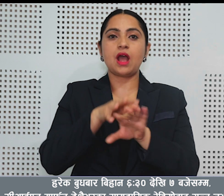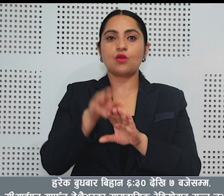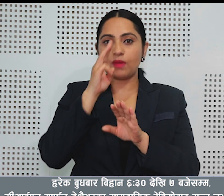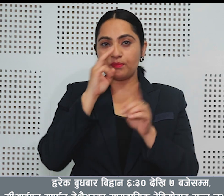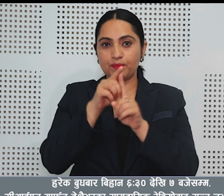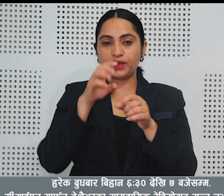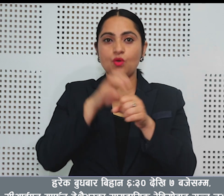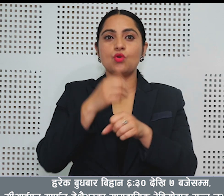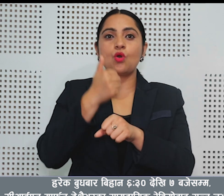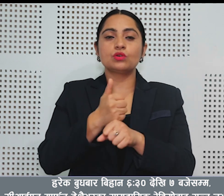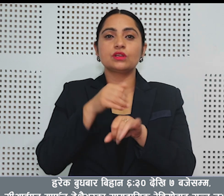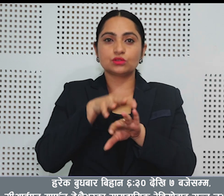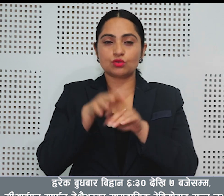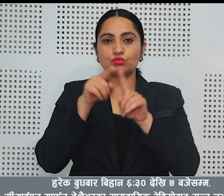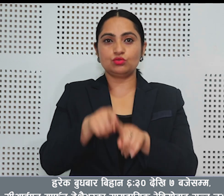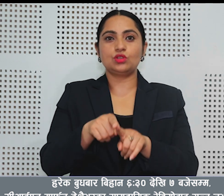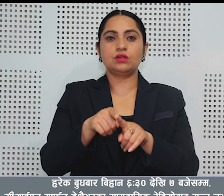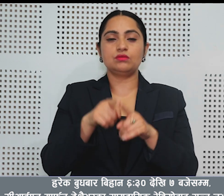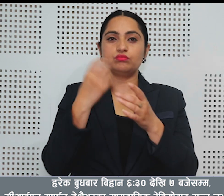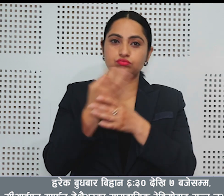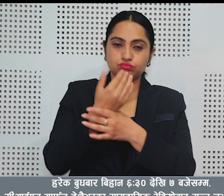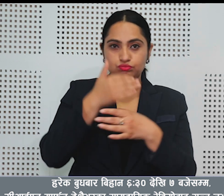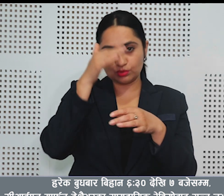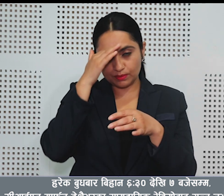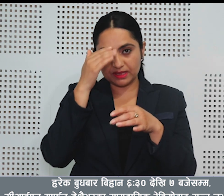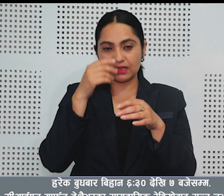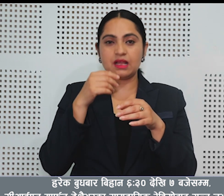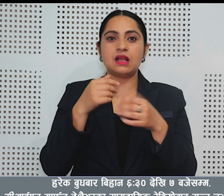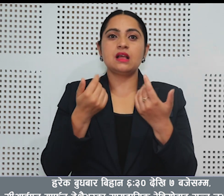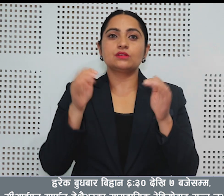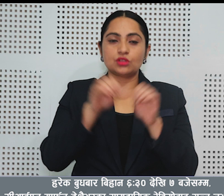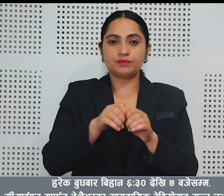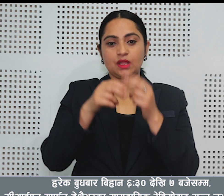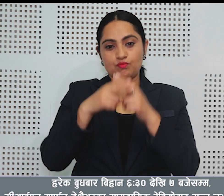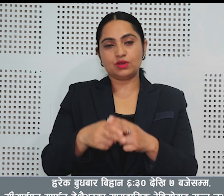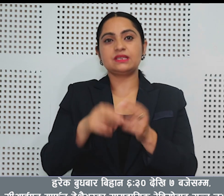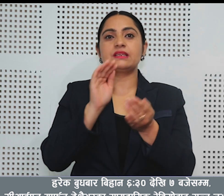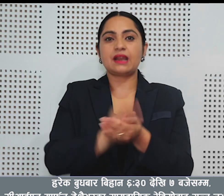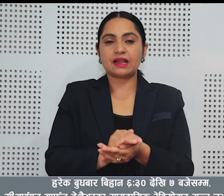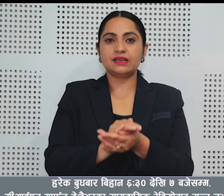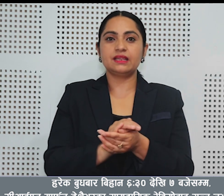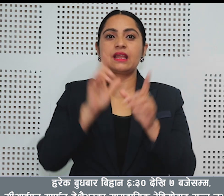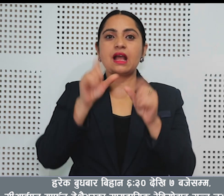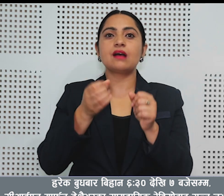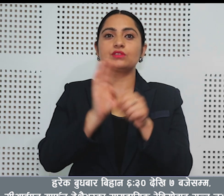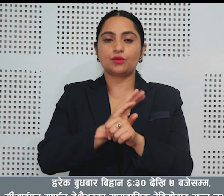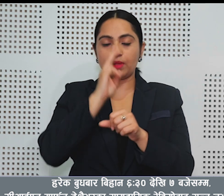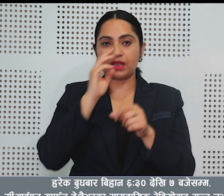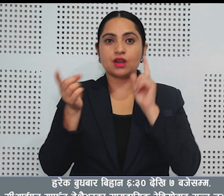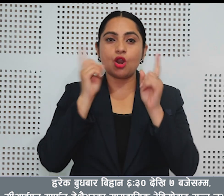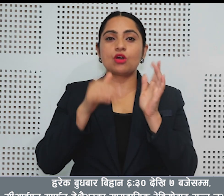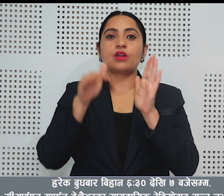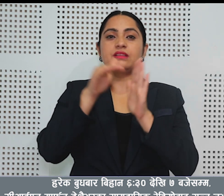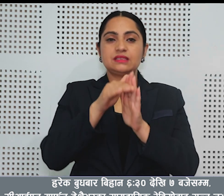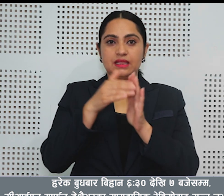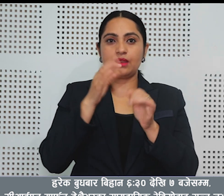पनि हामीले वडा अध्यक्षज्यूहरूसँग पनि अब विपद सम्बन्धमा चाहिँ बजेटहरू विनियोजन गर्न लगाउने, प्लस उहाँहरूलाई आवश्यक परेको खण्डमा चाहिँ यहाँ नगर स्तरीय